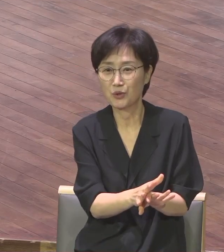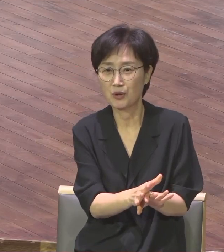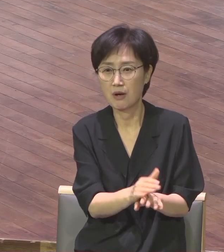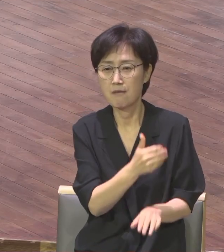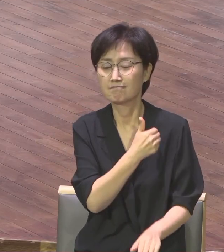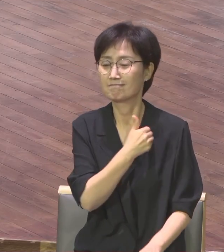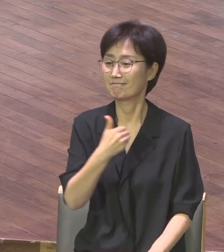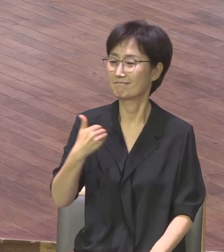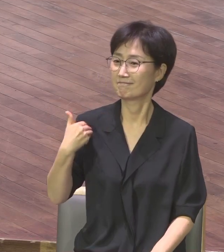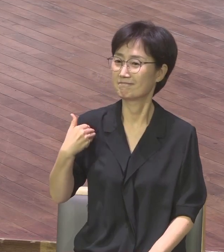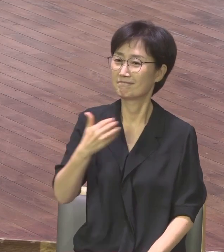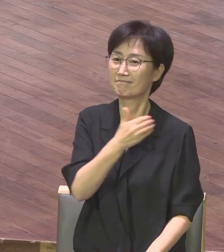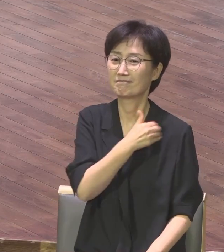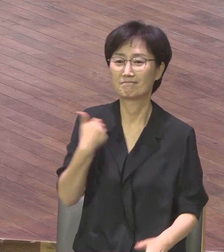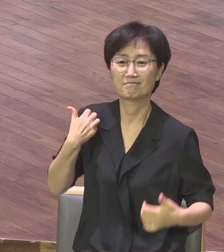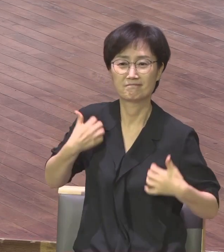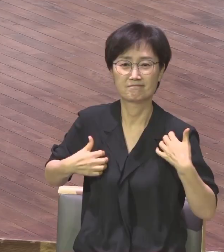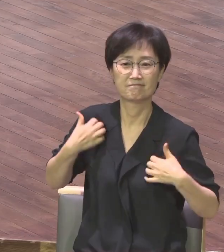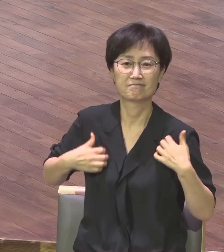없으리로다.